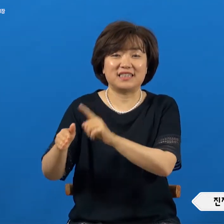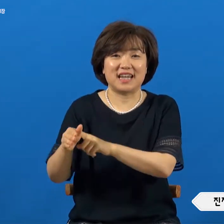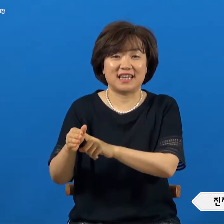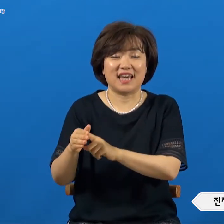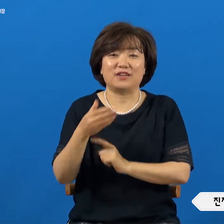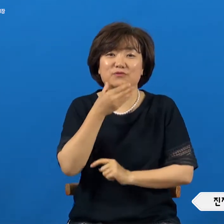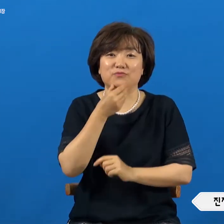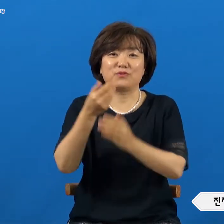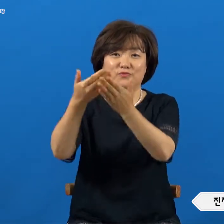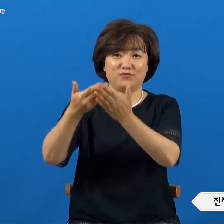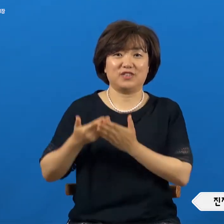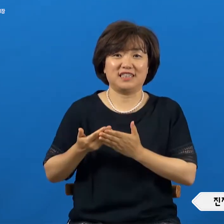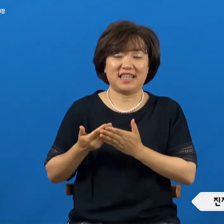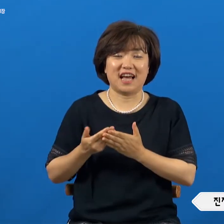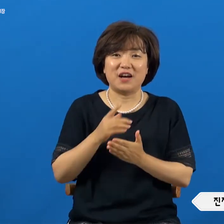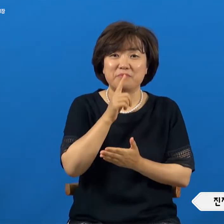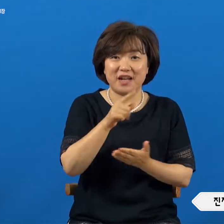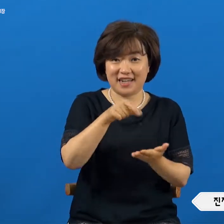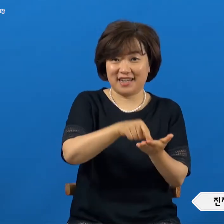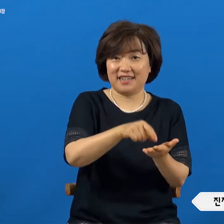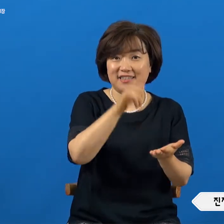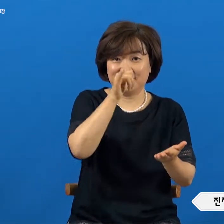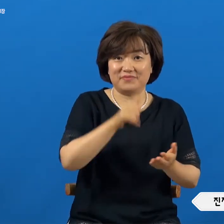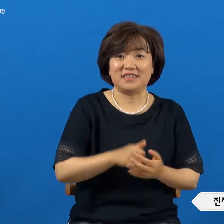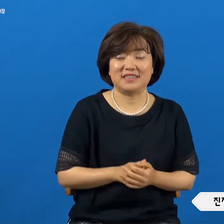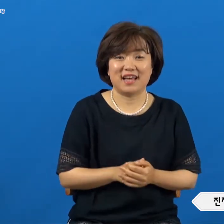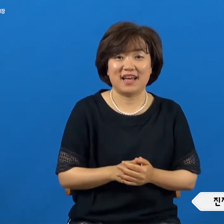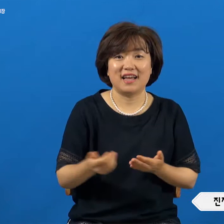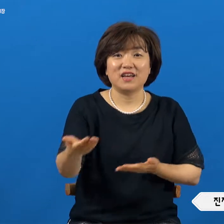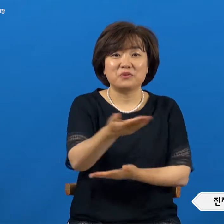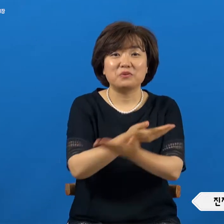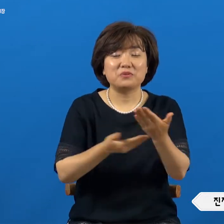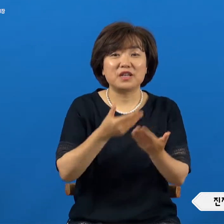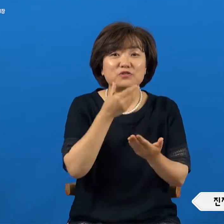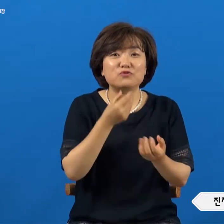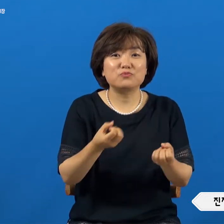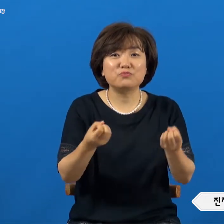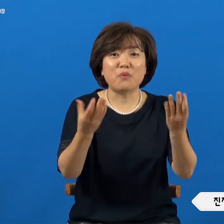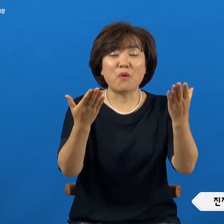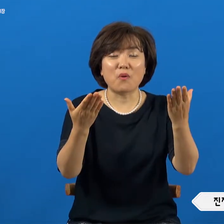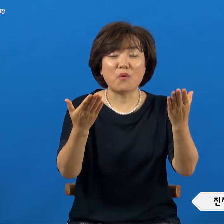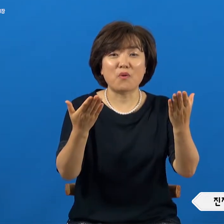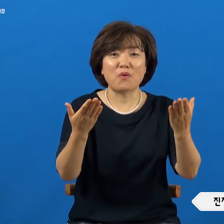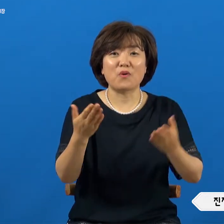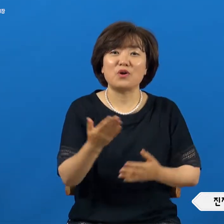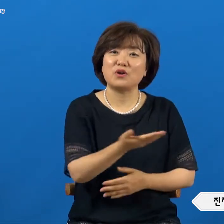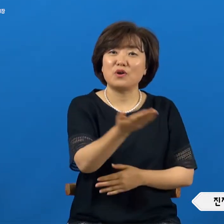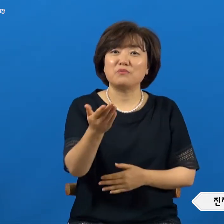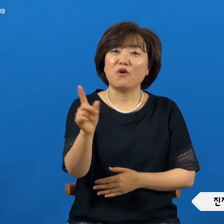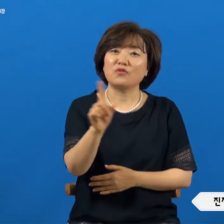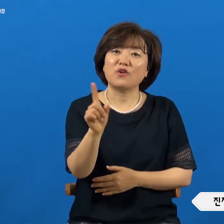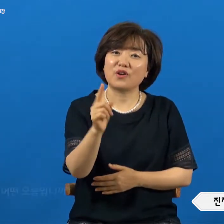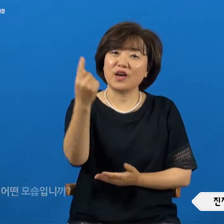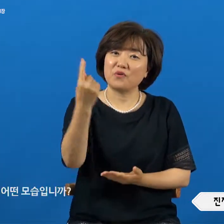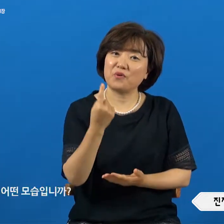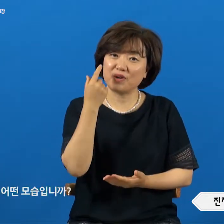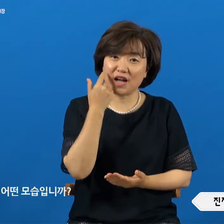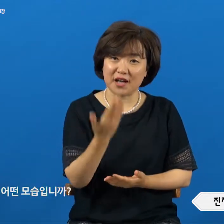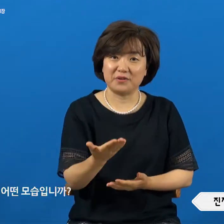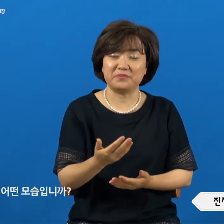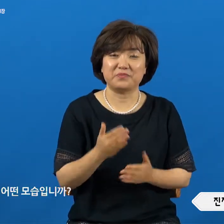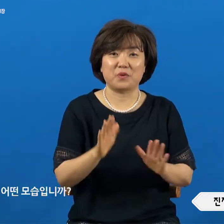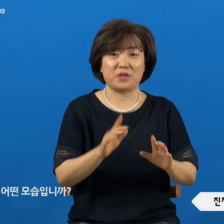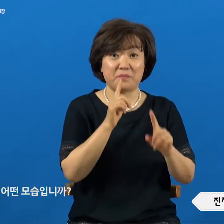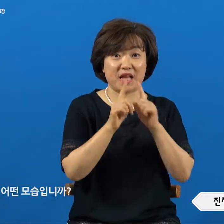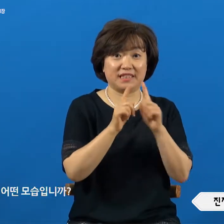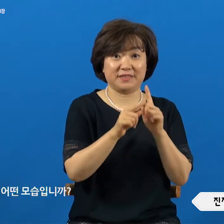우리에게 말씀하고 있습니다. 오늘 이 교제의 축복이 우리 가운데 어떻게 임할 수 있을까요? 오늘